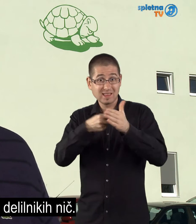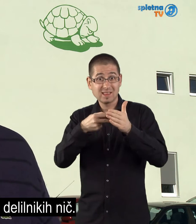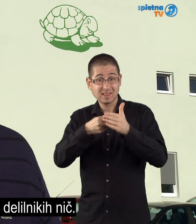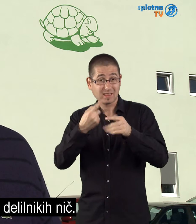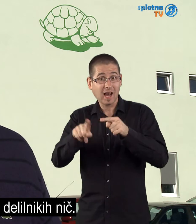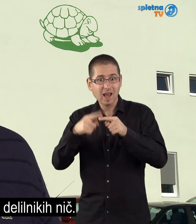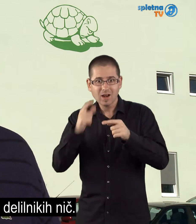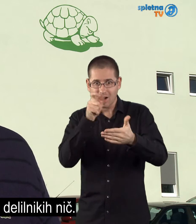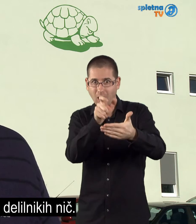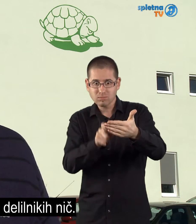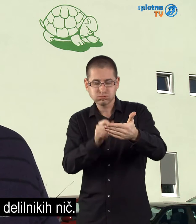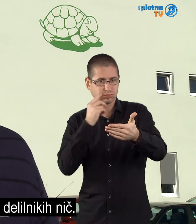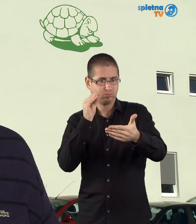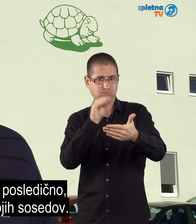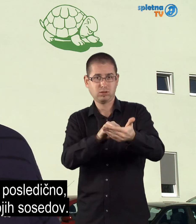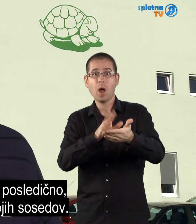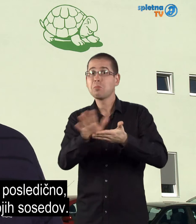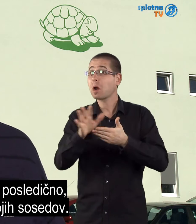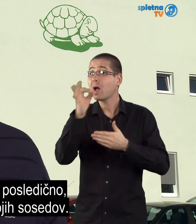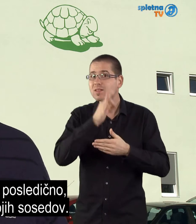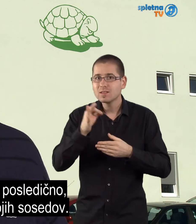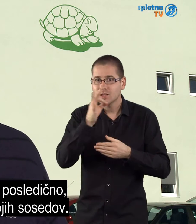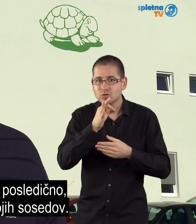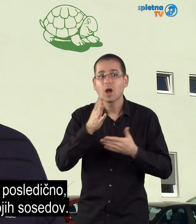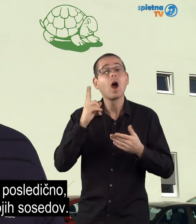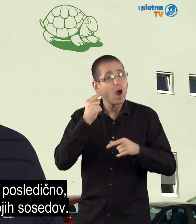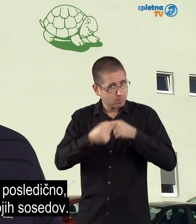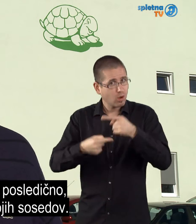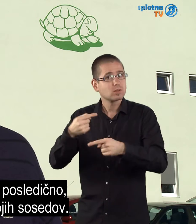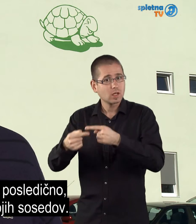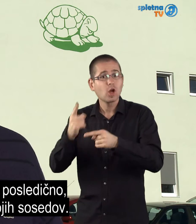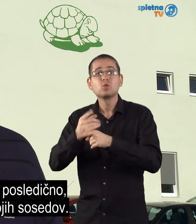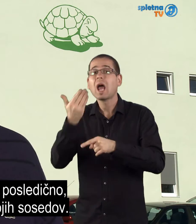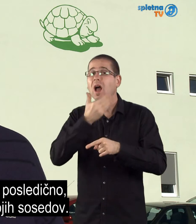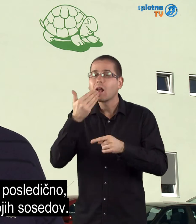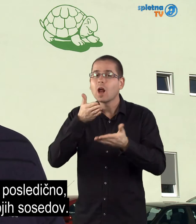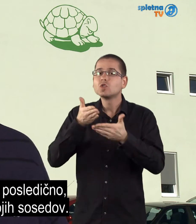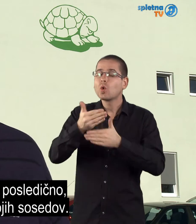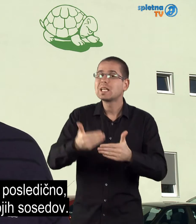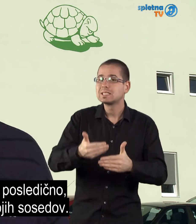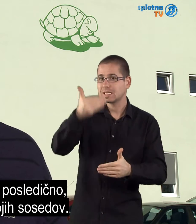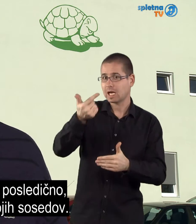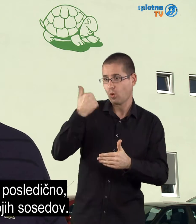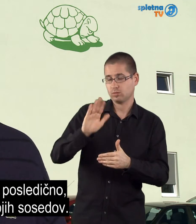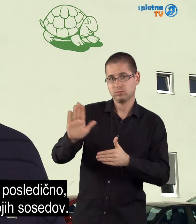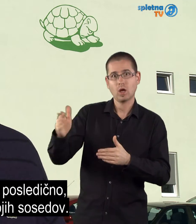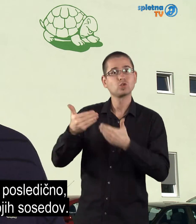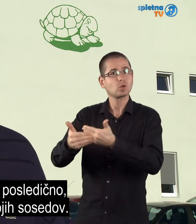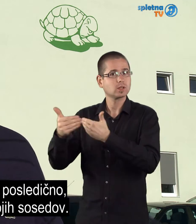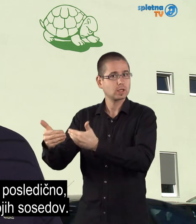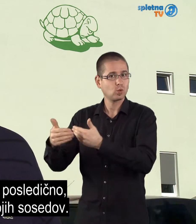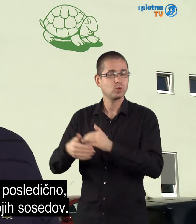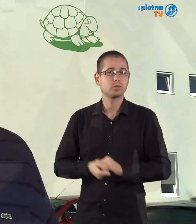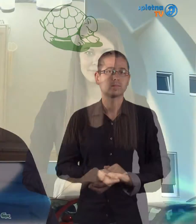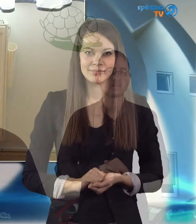delilnikih nič. In seveda greli so se pa tudi posledično skozi stene od svojih